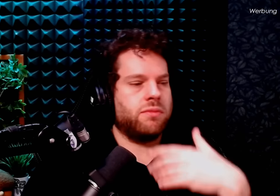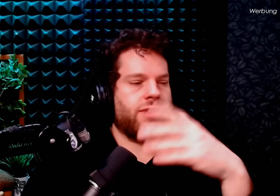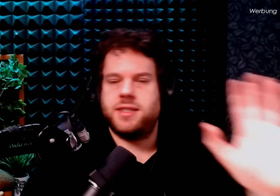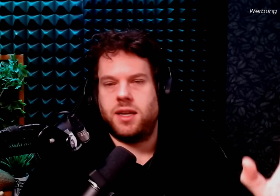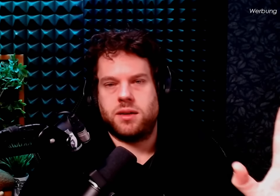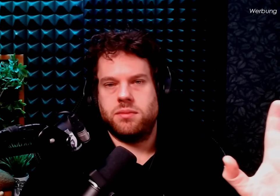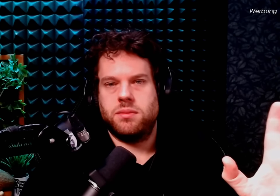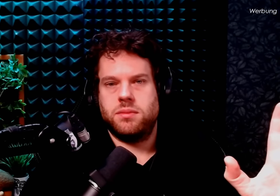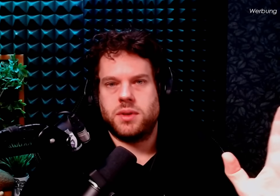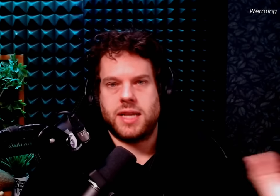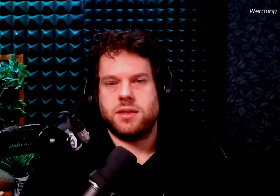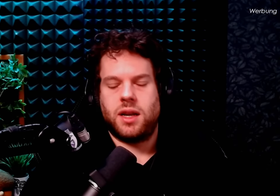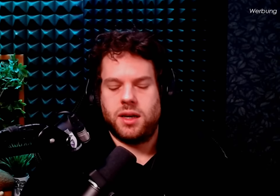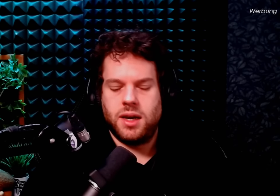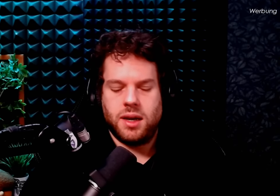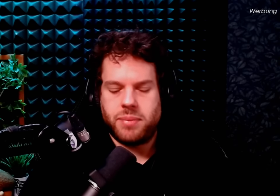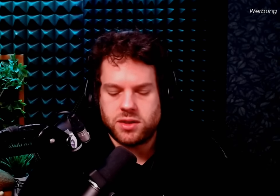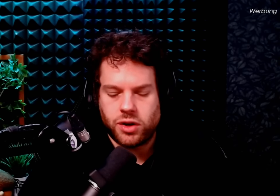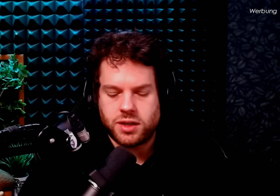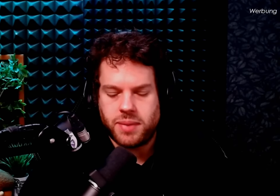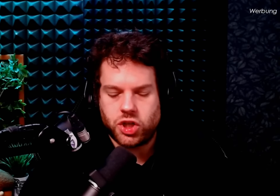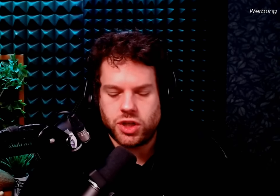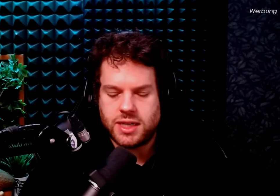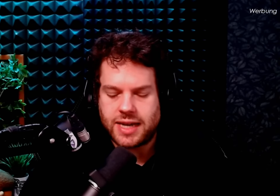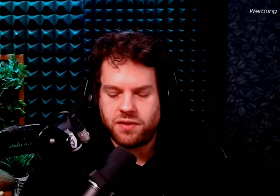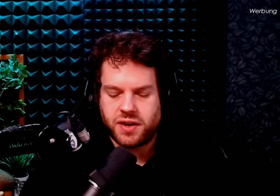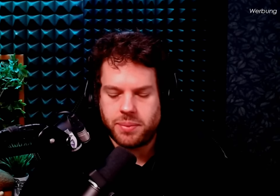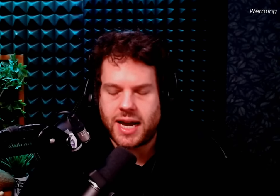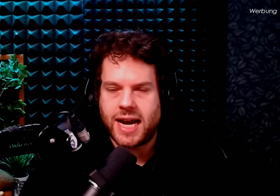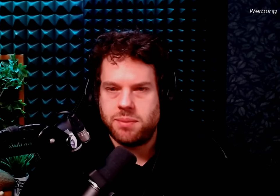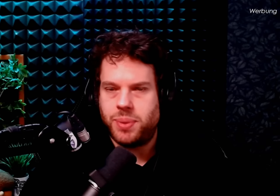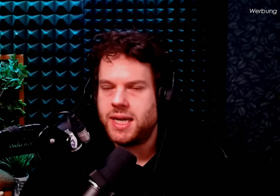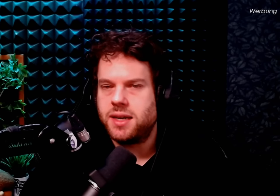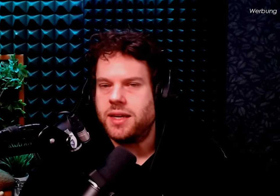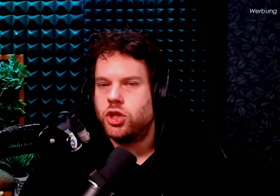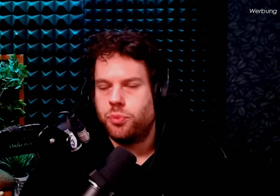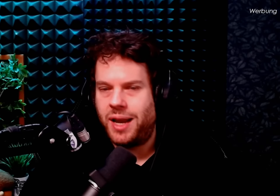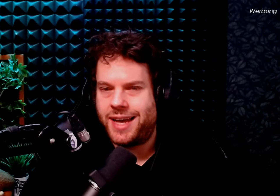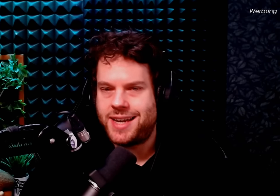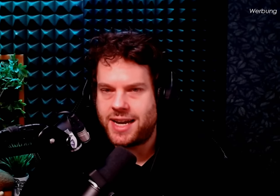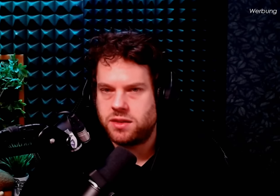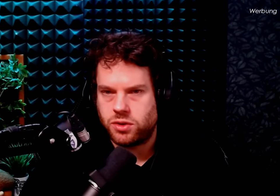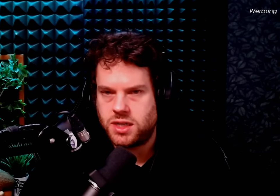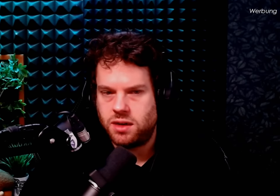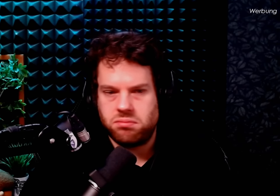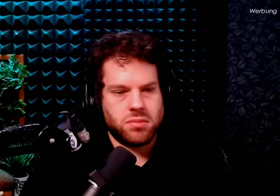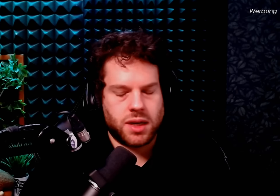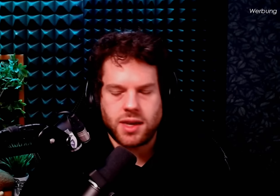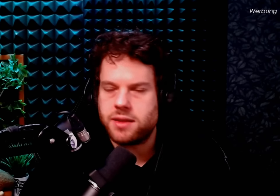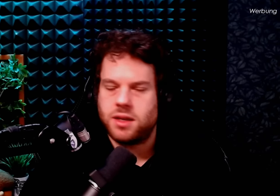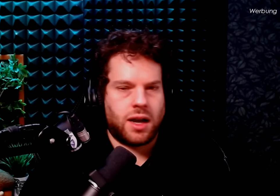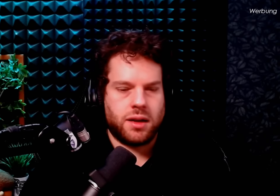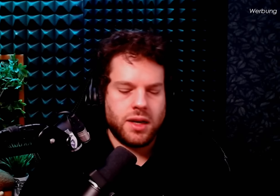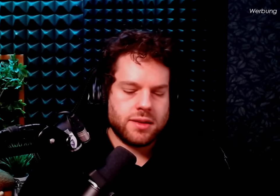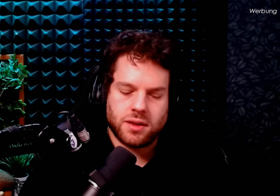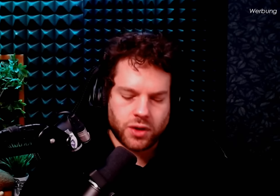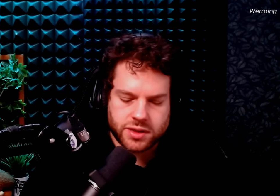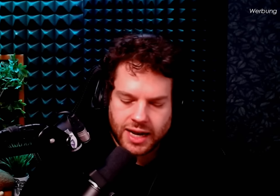Weiß jeder. Ganz klar. Man sollte Menschen nicht einfach mit einem Blick in Schubladen einsortieren. Ganz klar. Sind wir uns